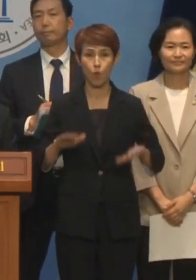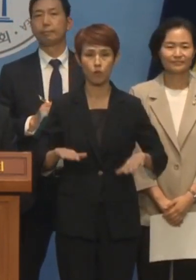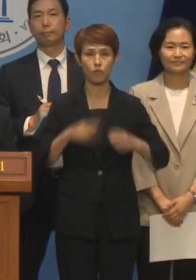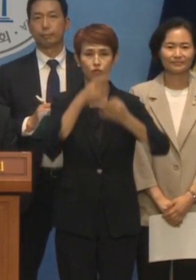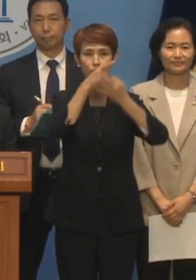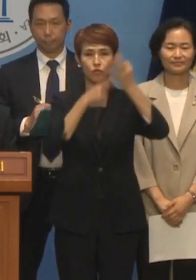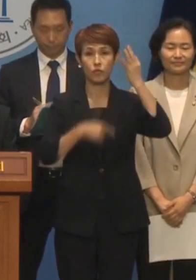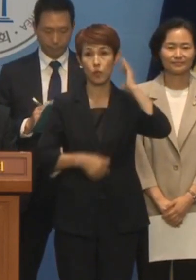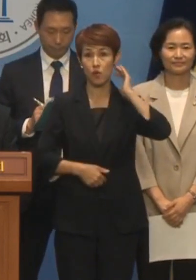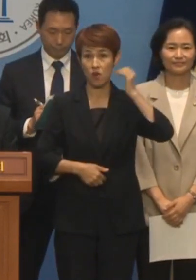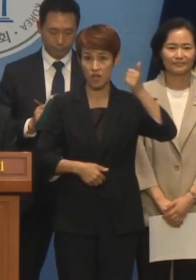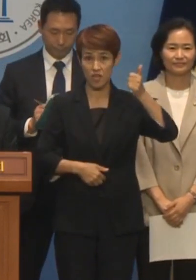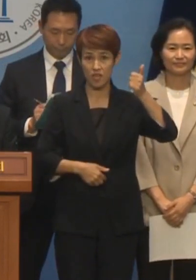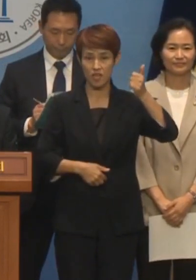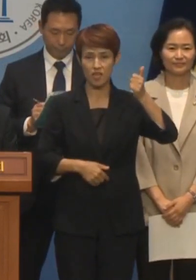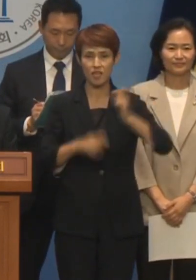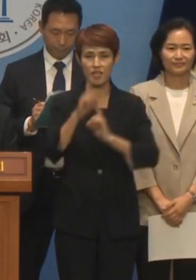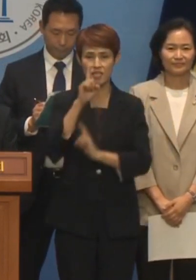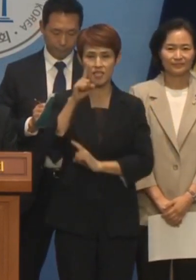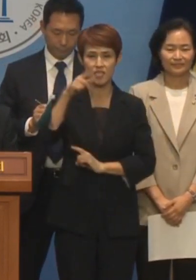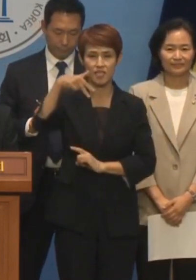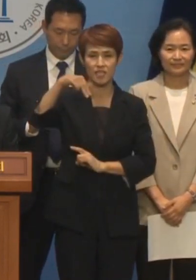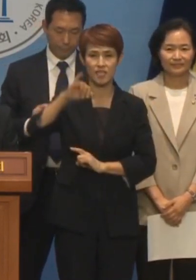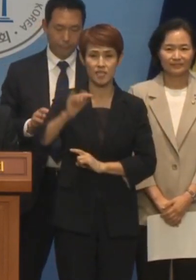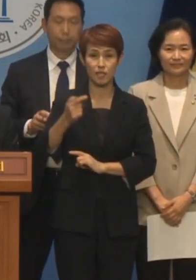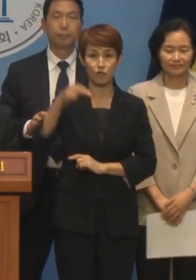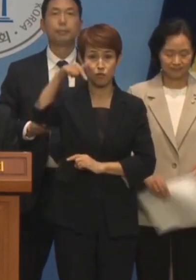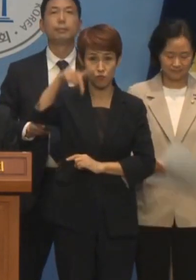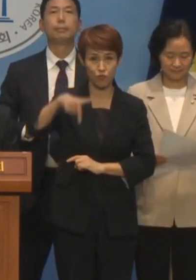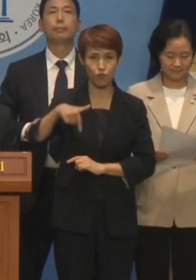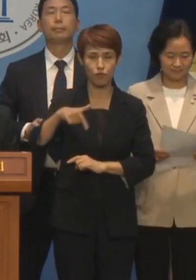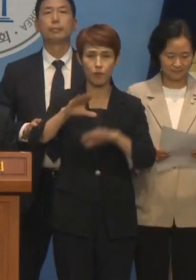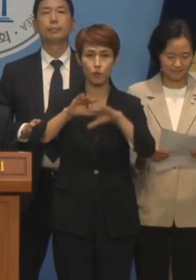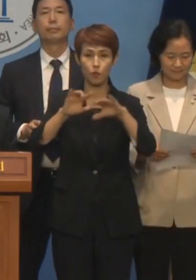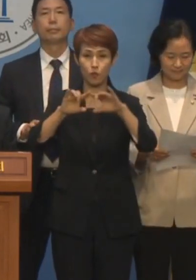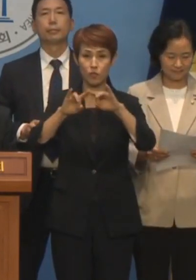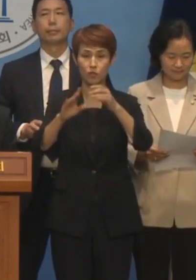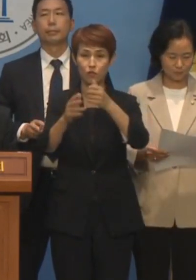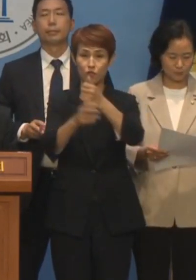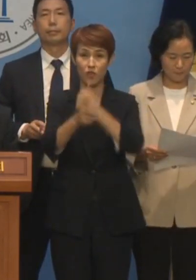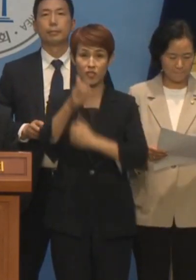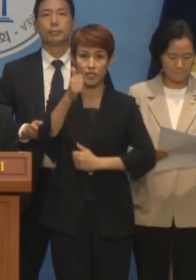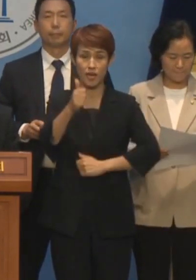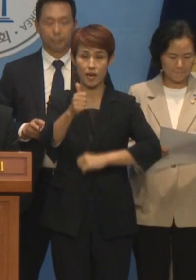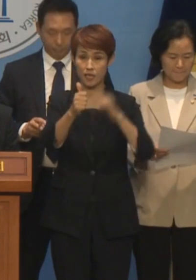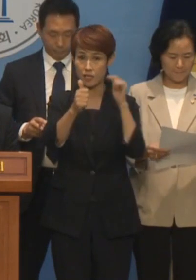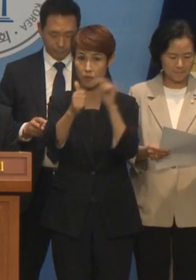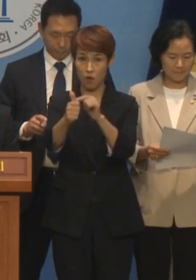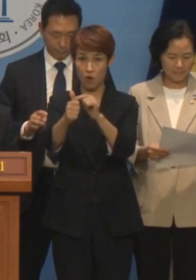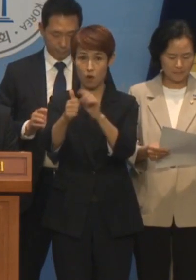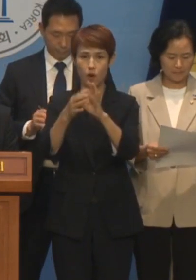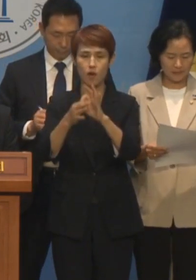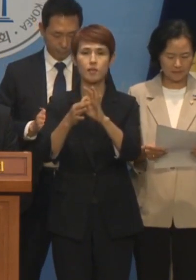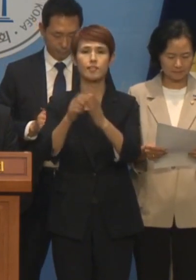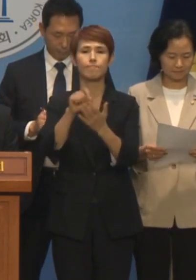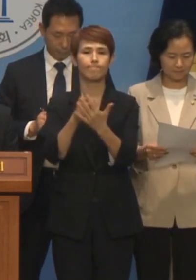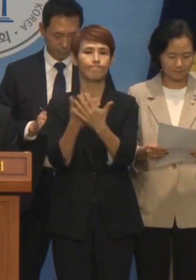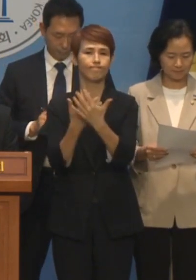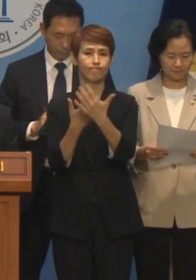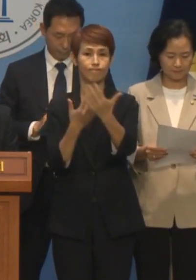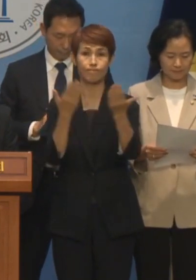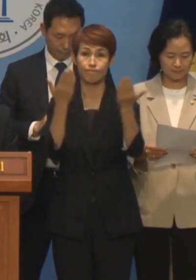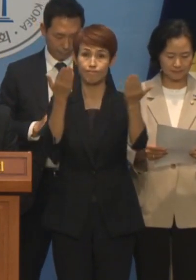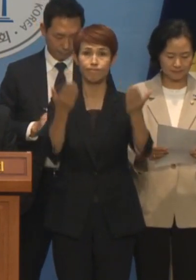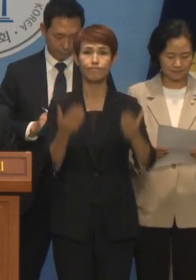윤석열 대통령께서 이진숙 방송통신위원장 지명과 관련해서 기자회견을